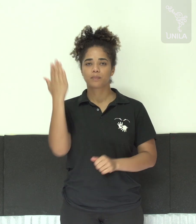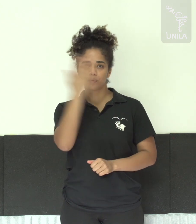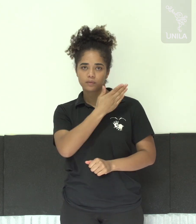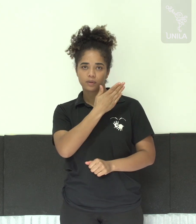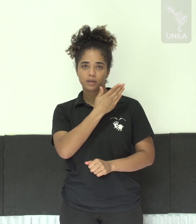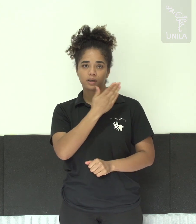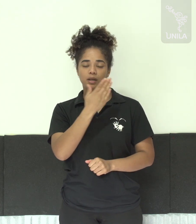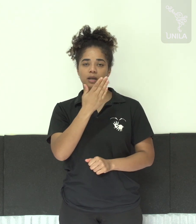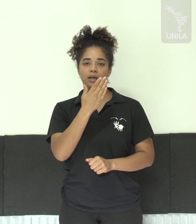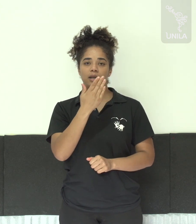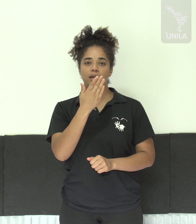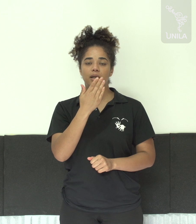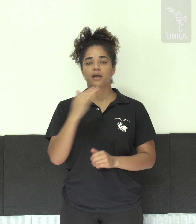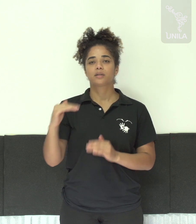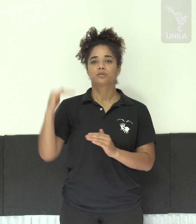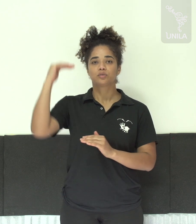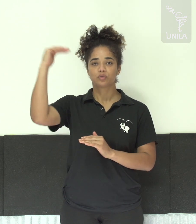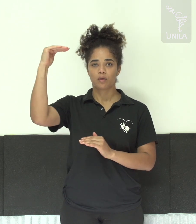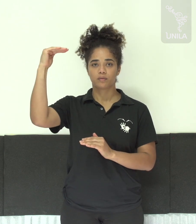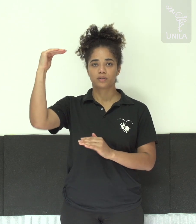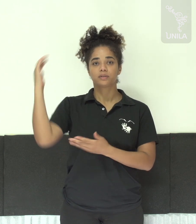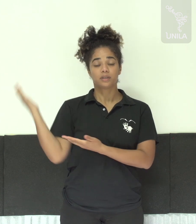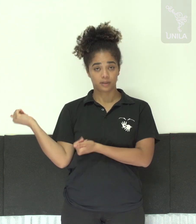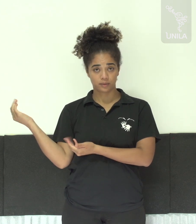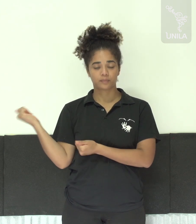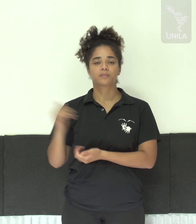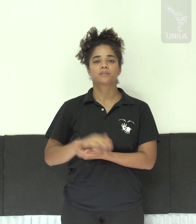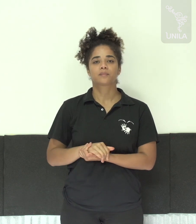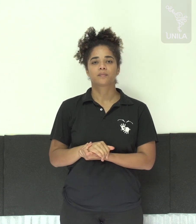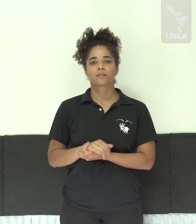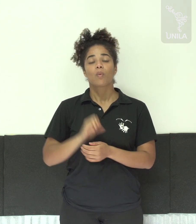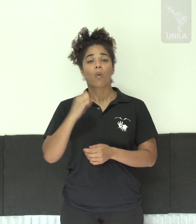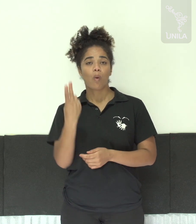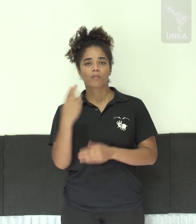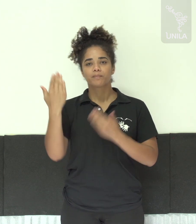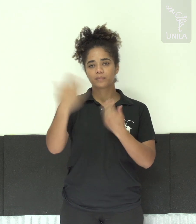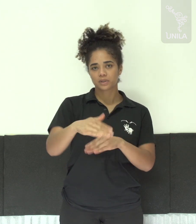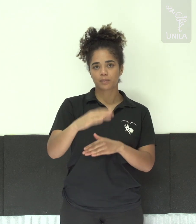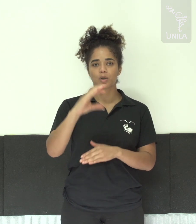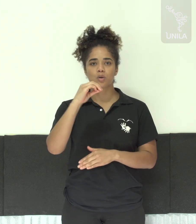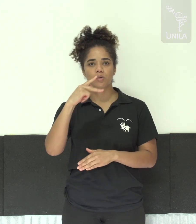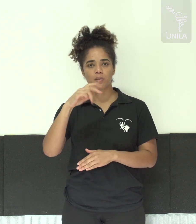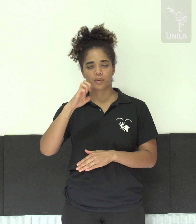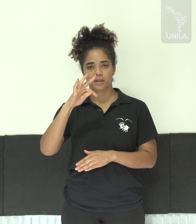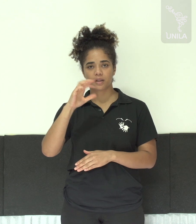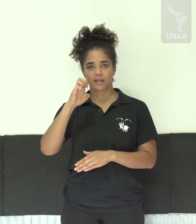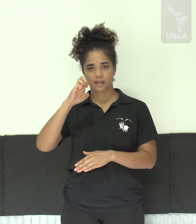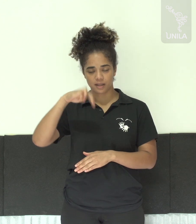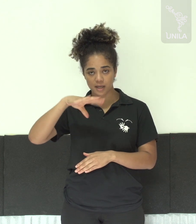ENSEJ, ou do Exame de Certificação de Competência de Avaliação de Jovens e